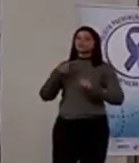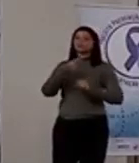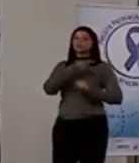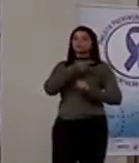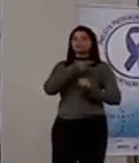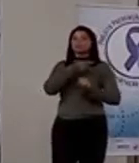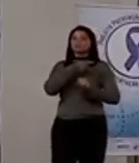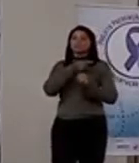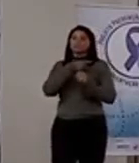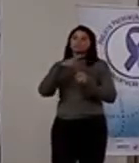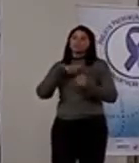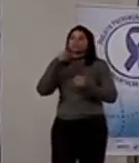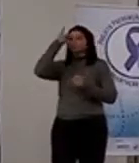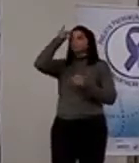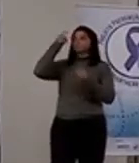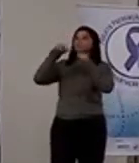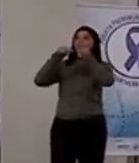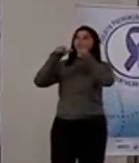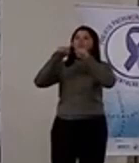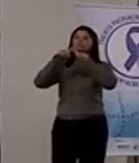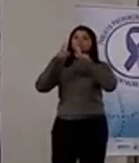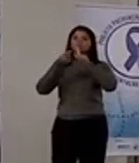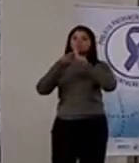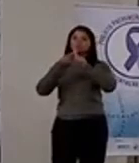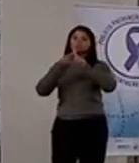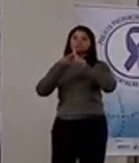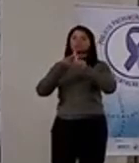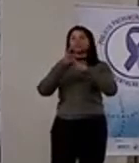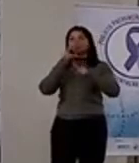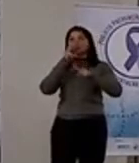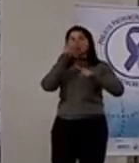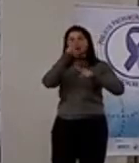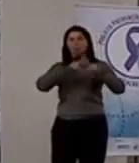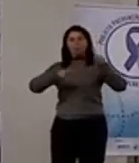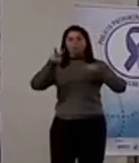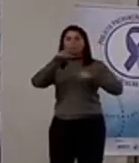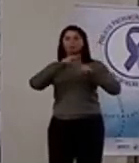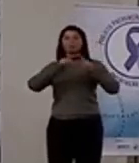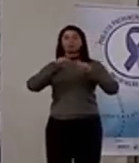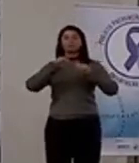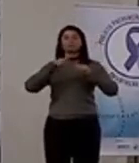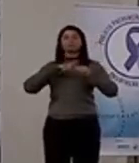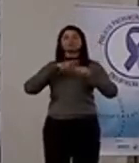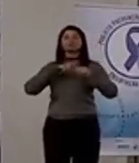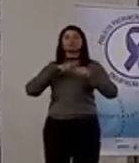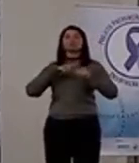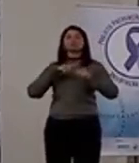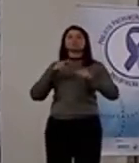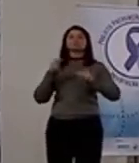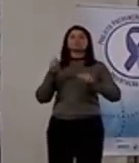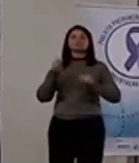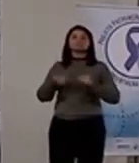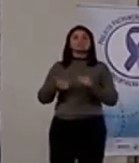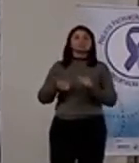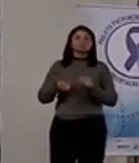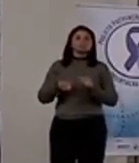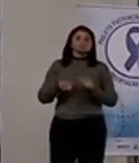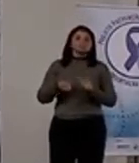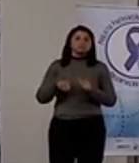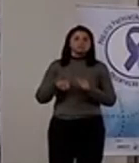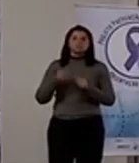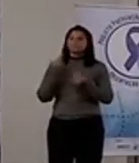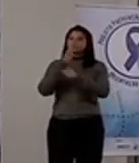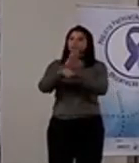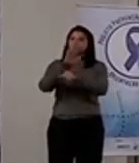vezes olhar para uma mulher grávida de uma certa idade e falar, também com sua idade, gente, olha, você vai estar